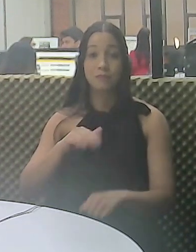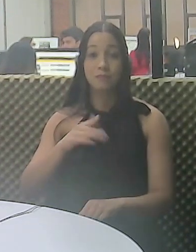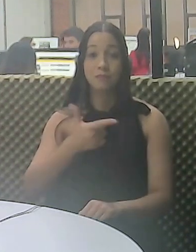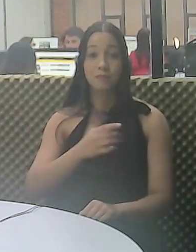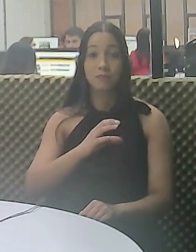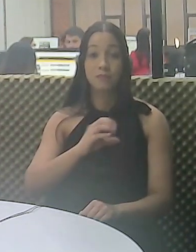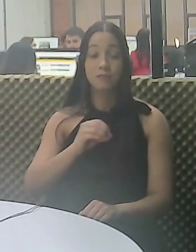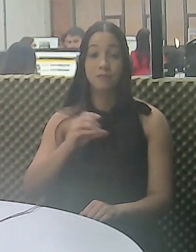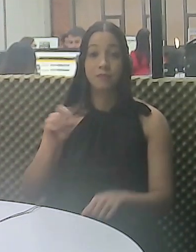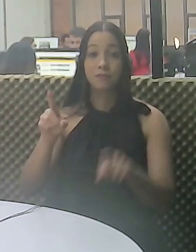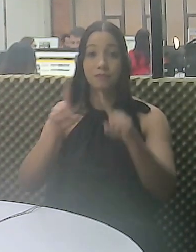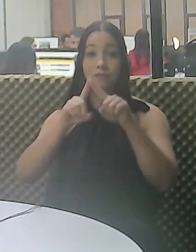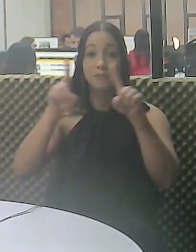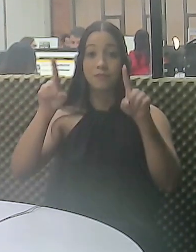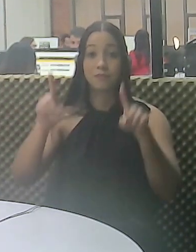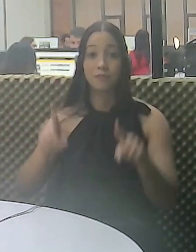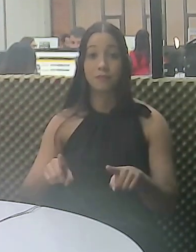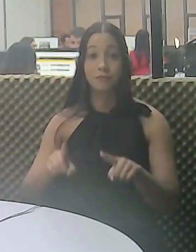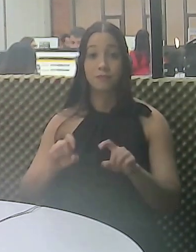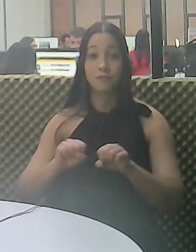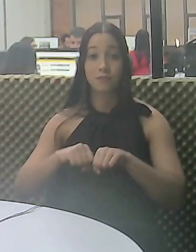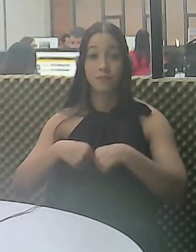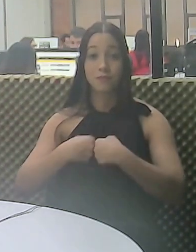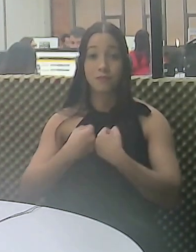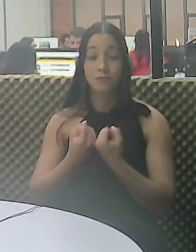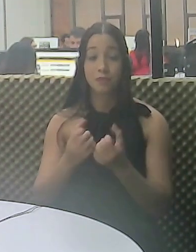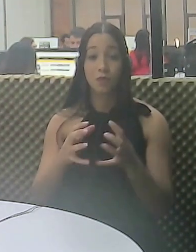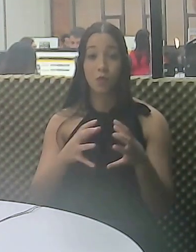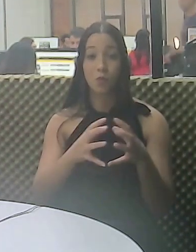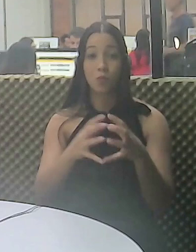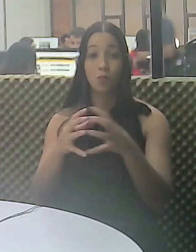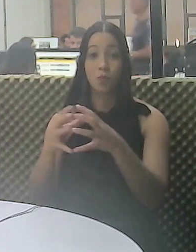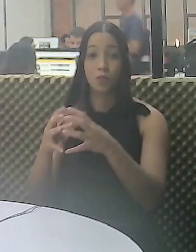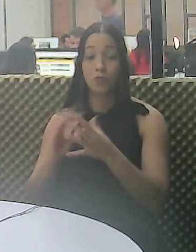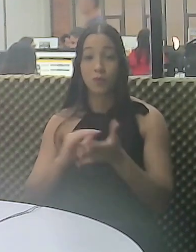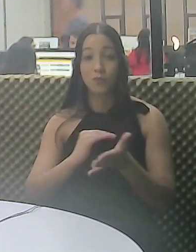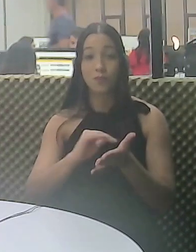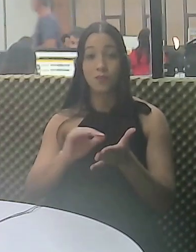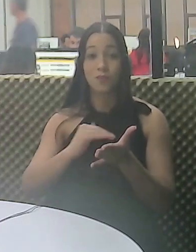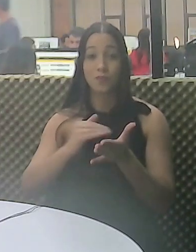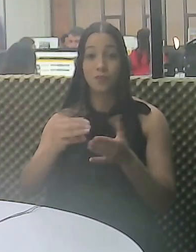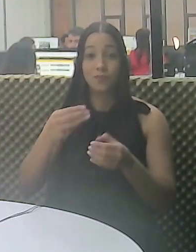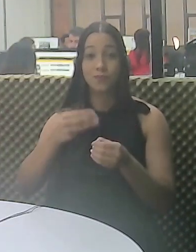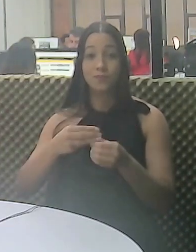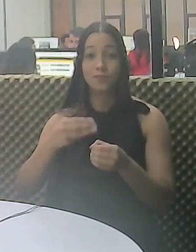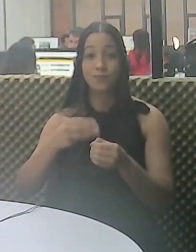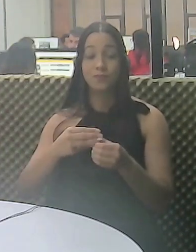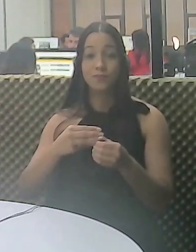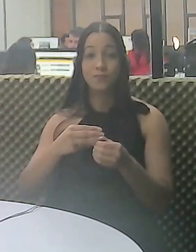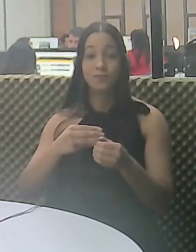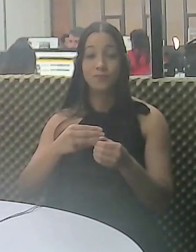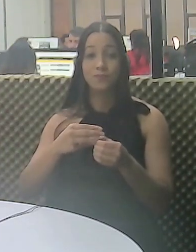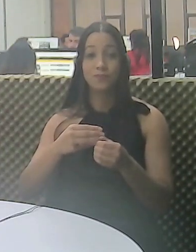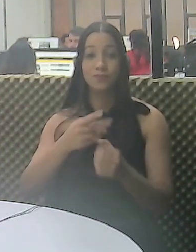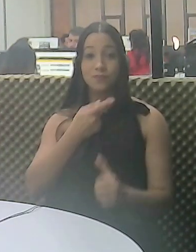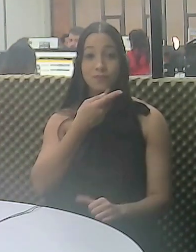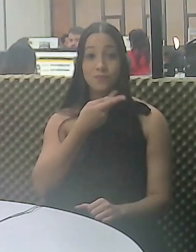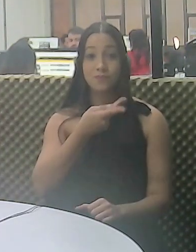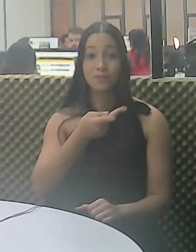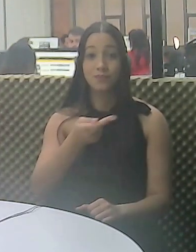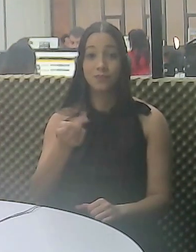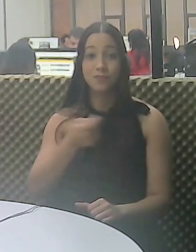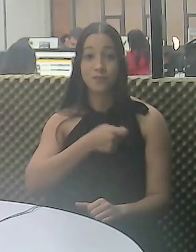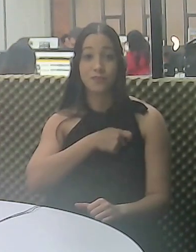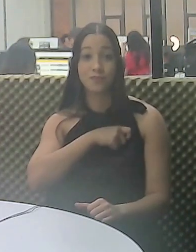200 servidores, composto pela força-tarefa de equipes de várias secretarias municipais. Serão realizadas visitas dos